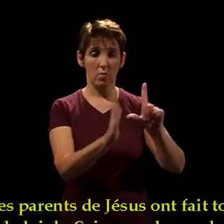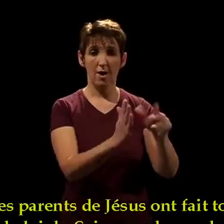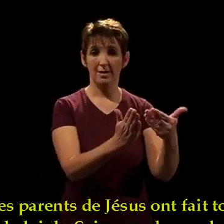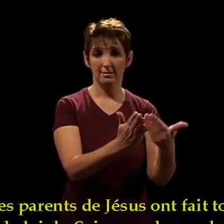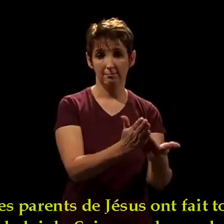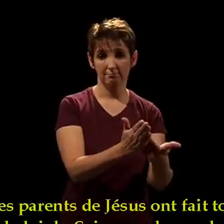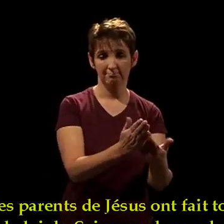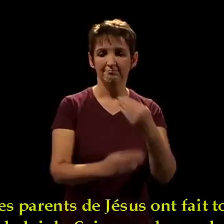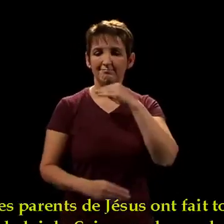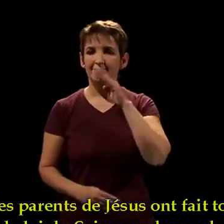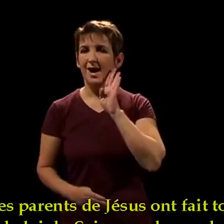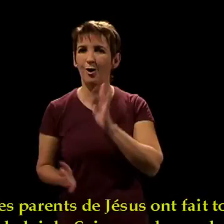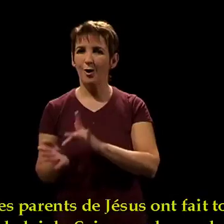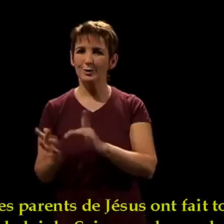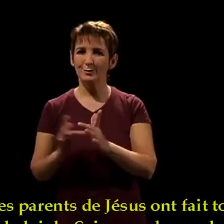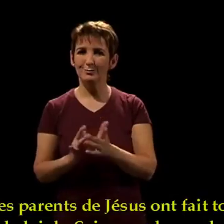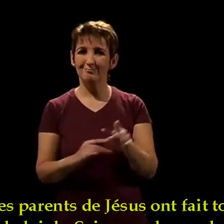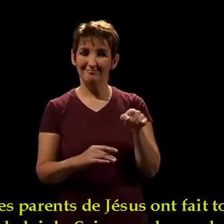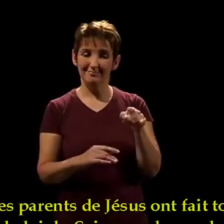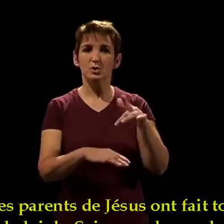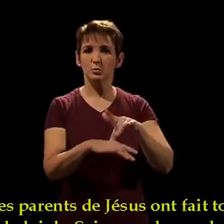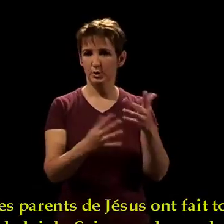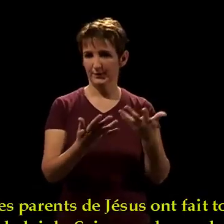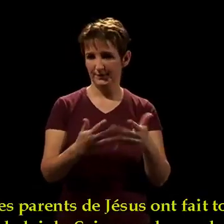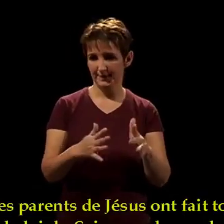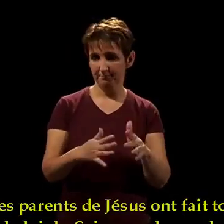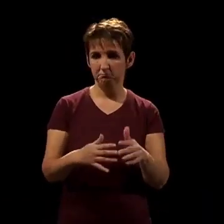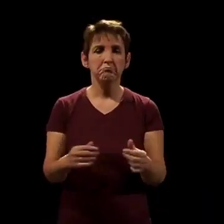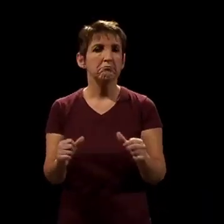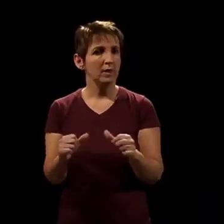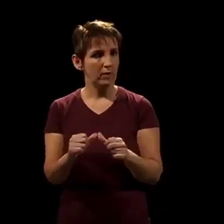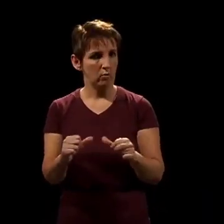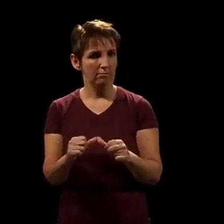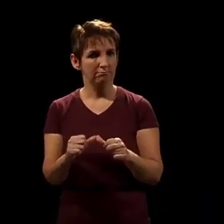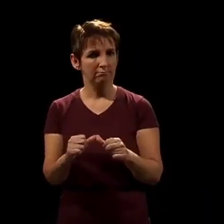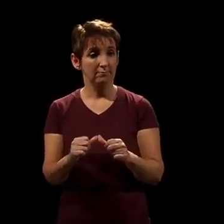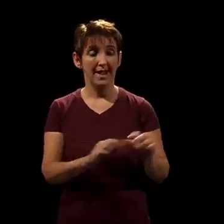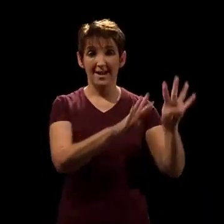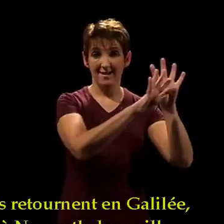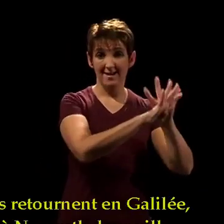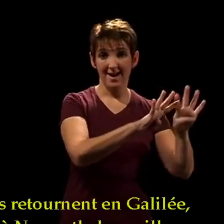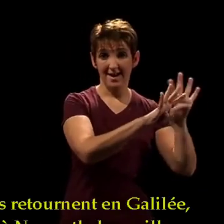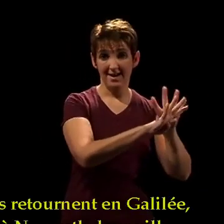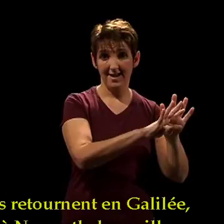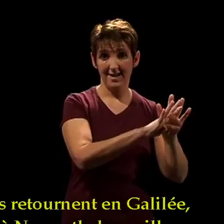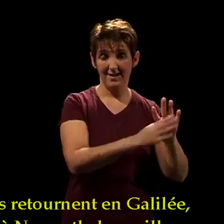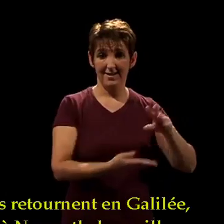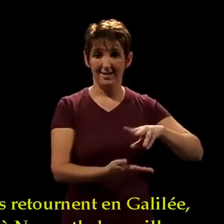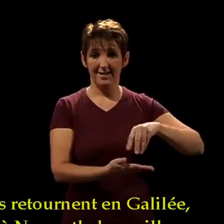Quand les parents de Jésus ont fait tout ce que la loi du Seigneur demande, ils retournent en Galilée,